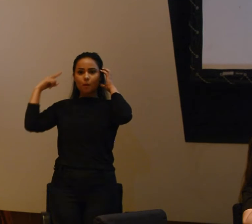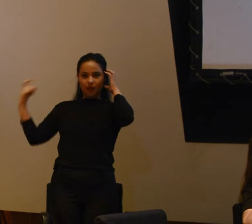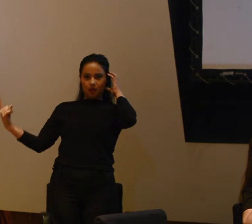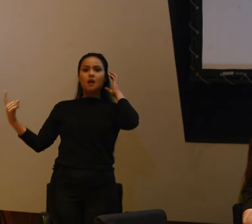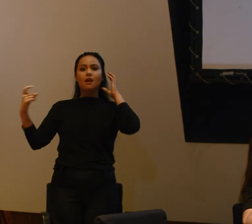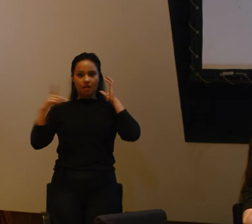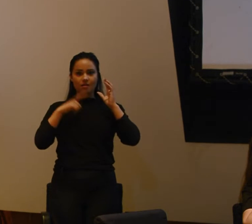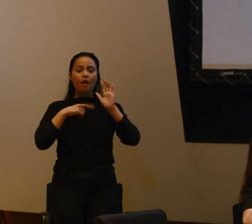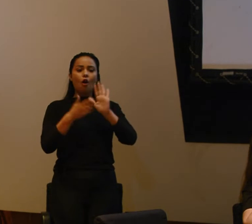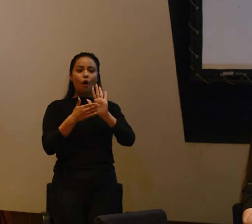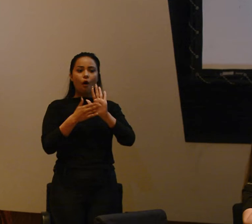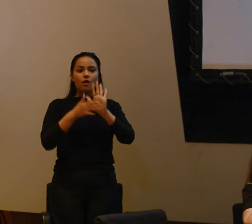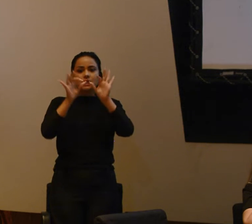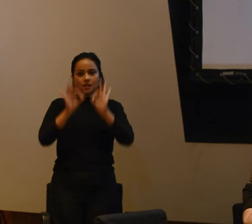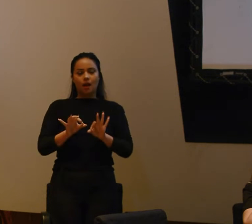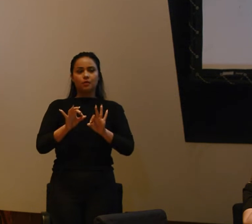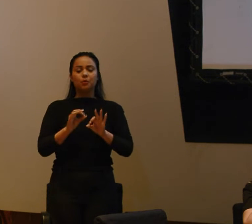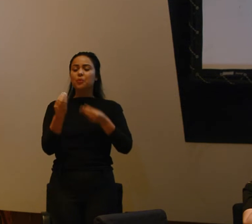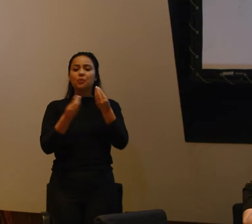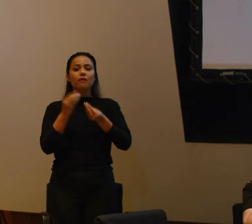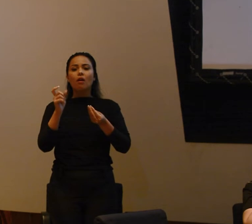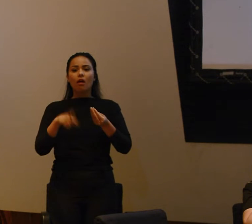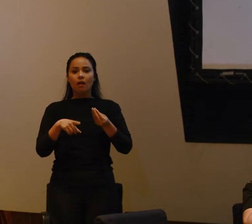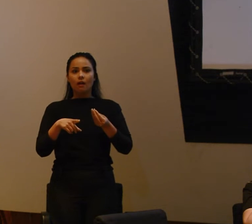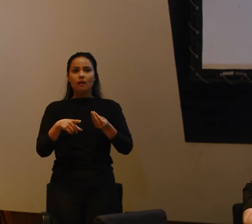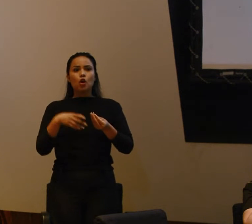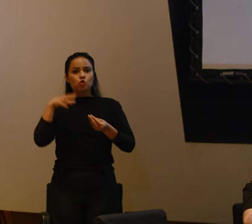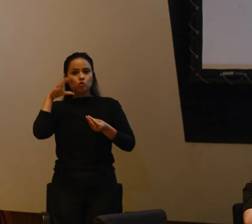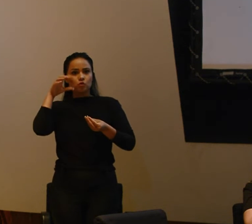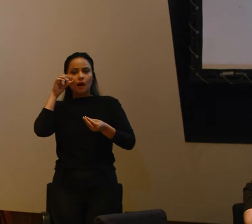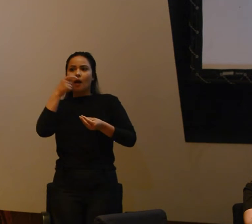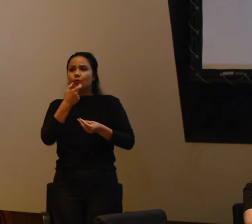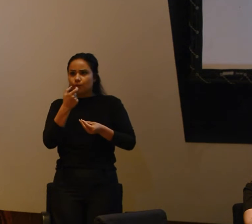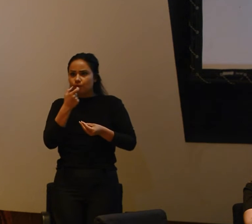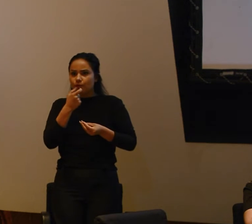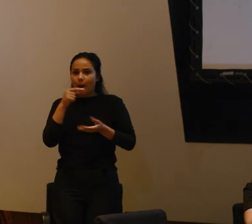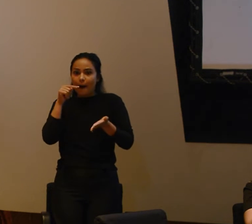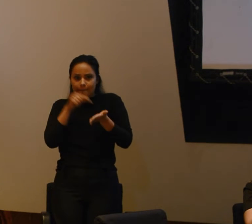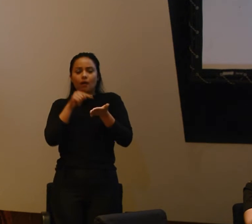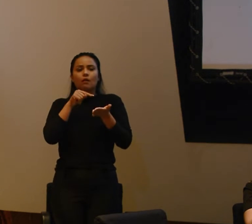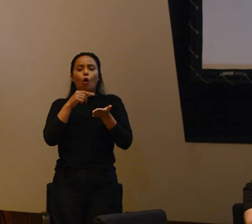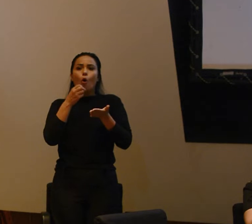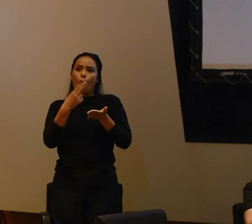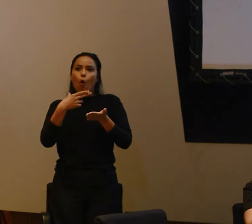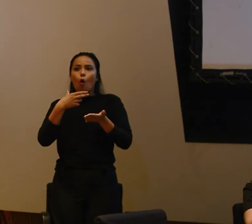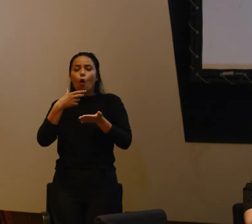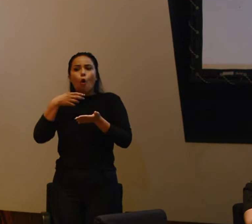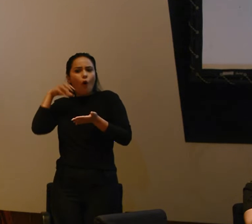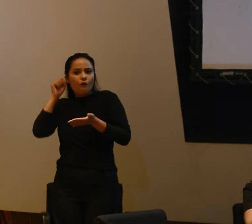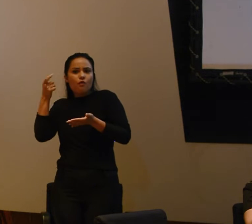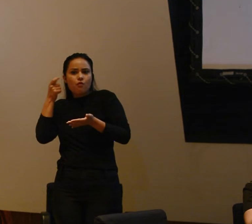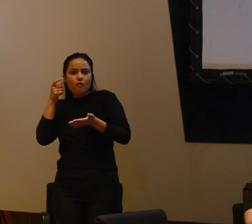consigo condicionar da maneira correta. O que seria isso? Você vai escutar o apito, aperta o botão, ou você vai escutar o apito,